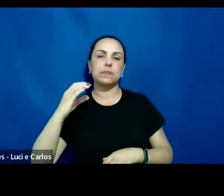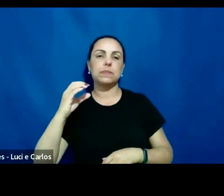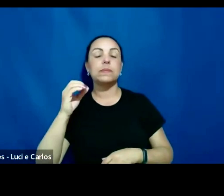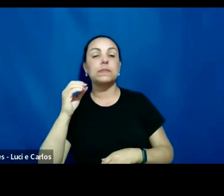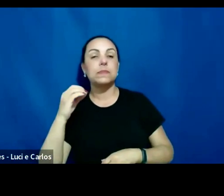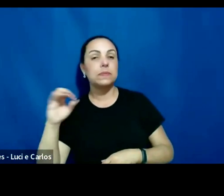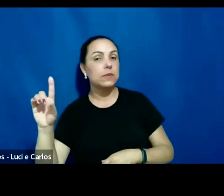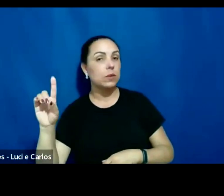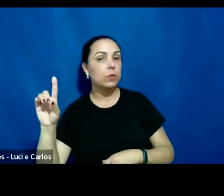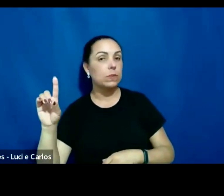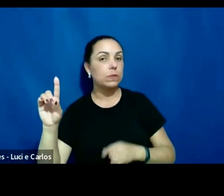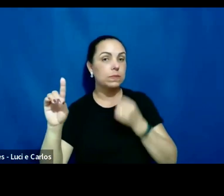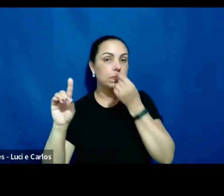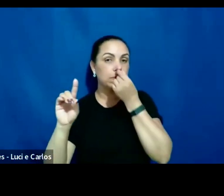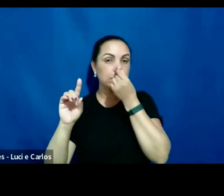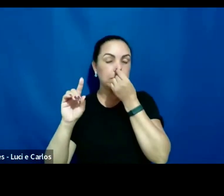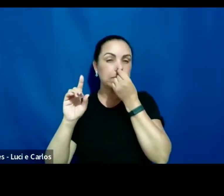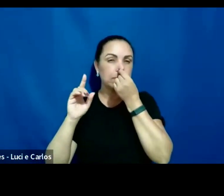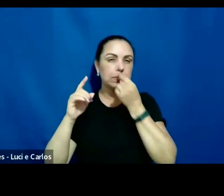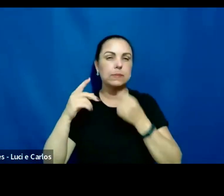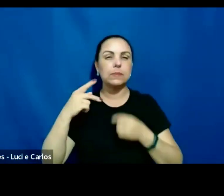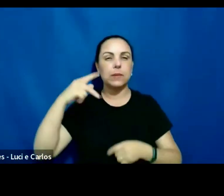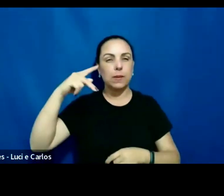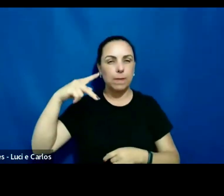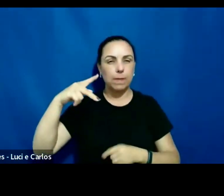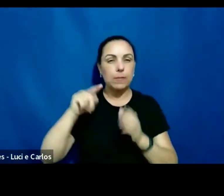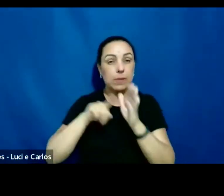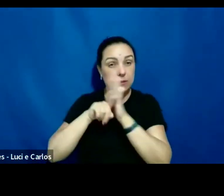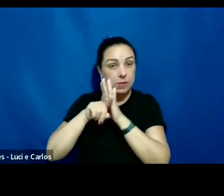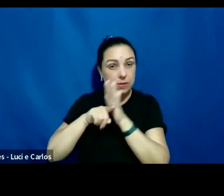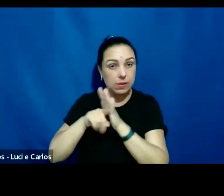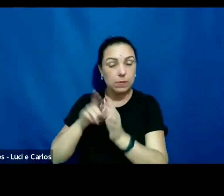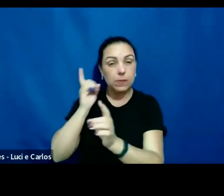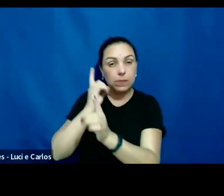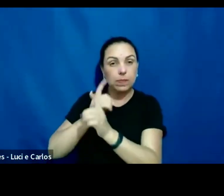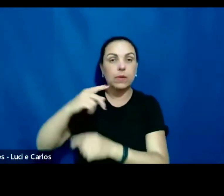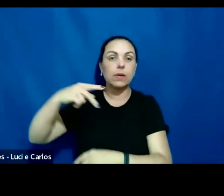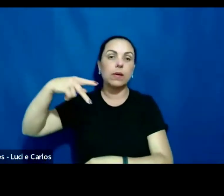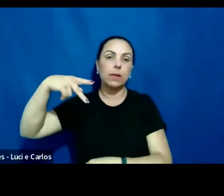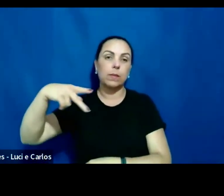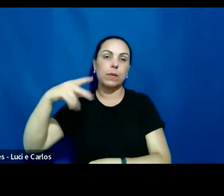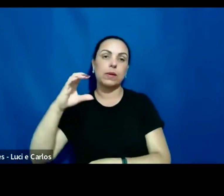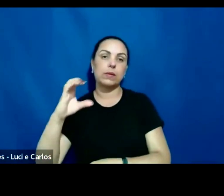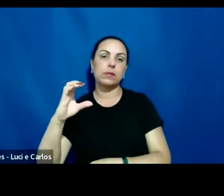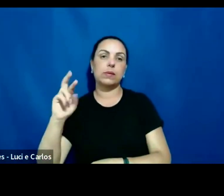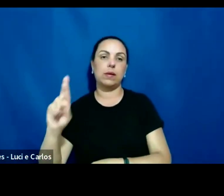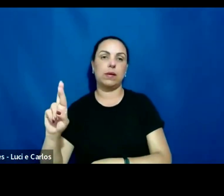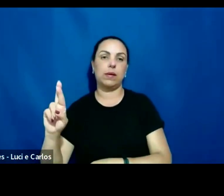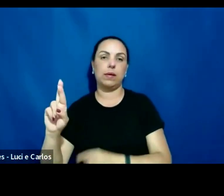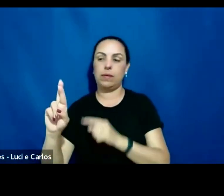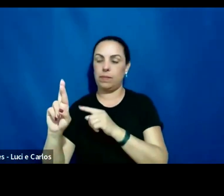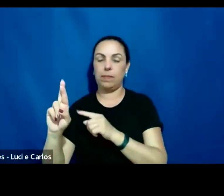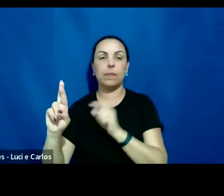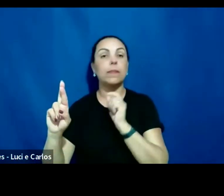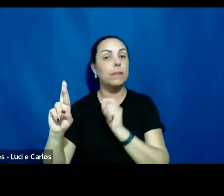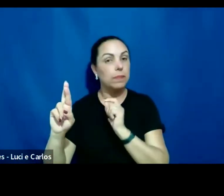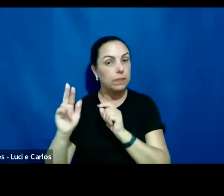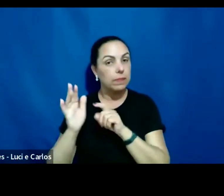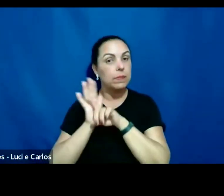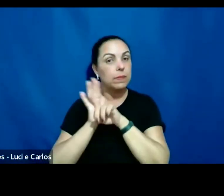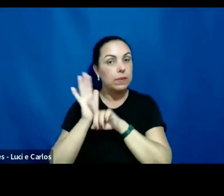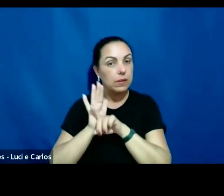Uma proteína C reativa ultrassensível. E isso diagnostica você está inflamado, dependendo do